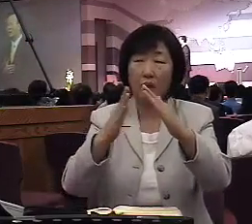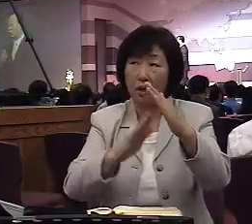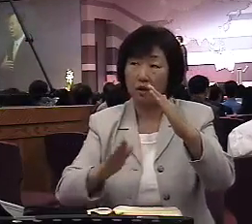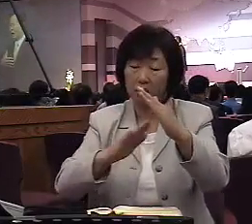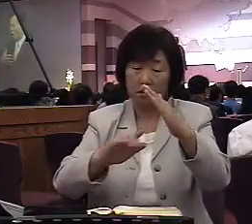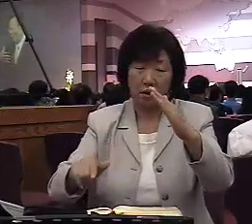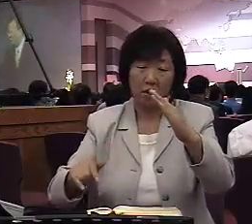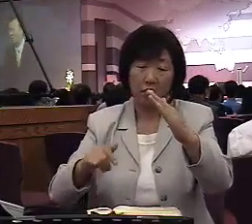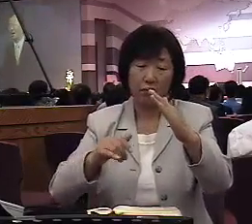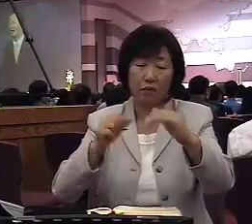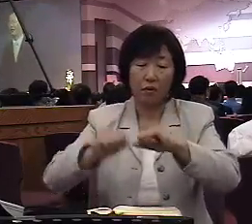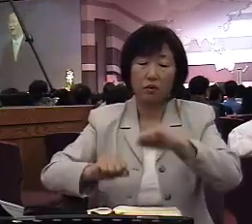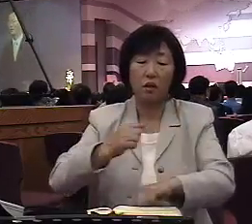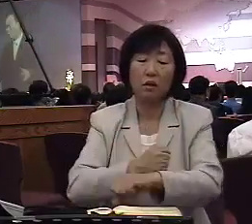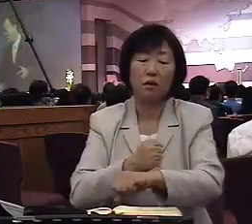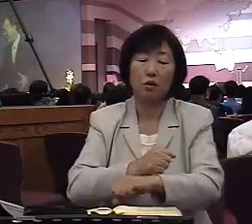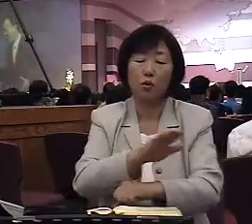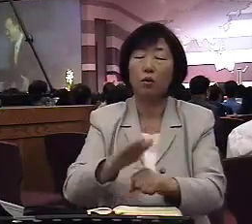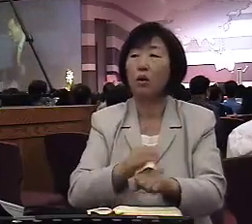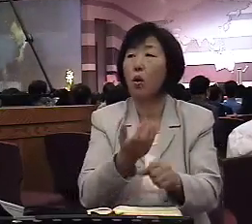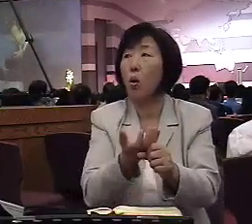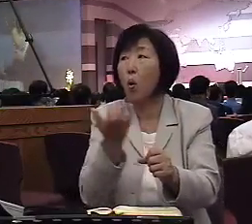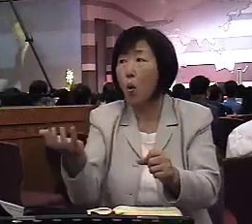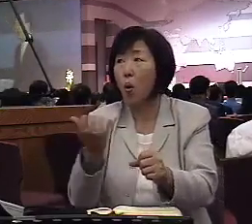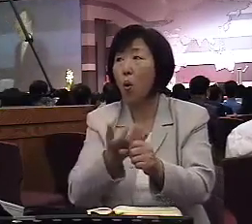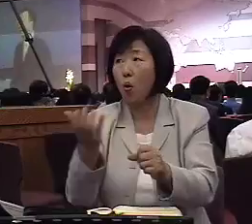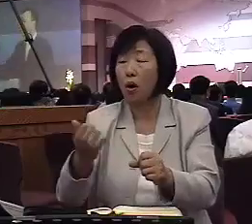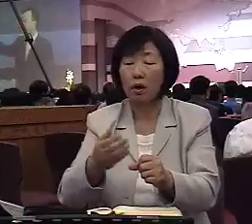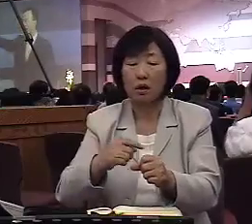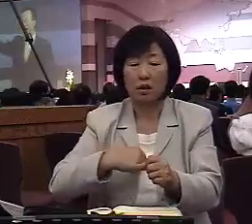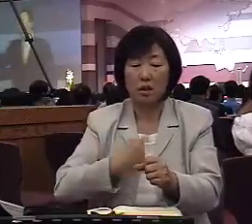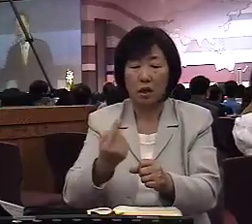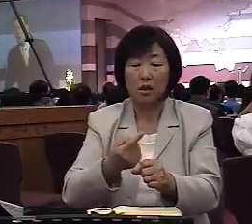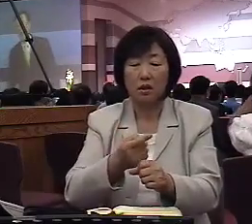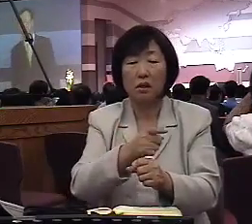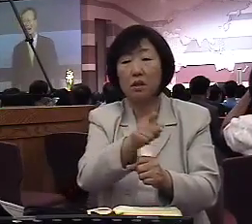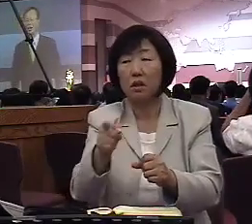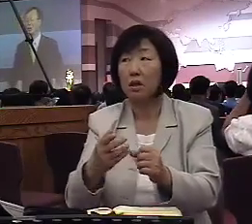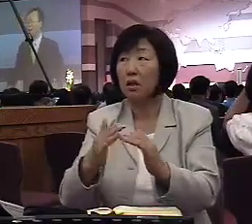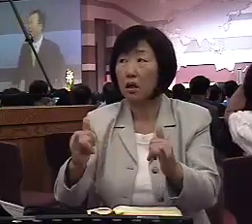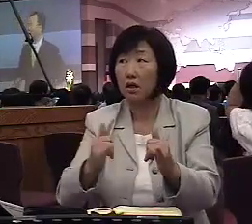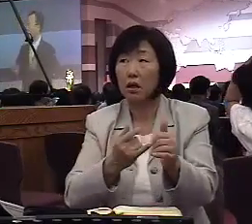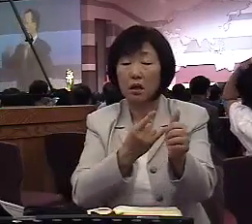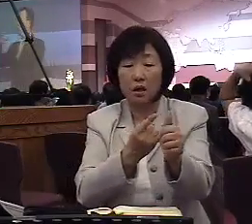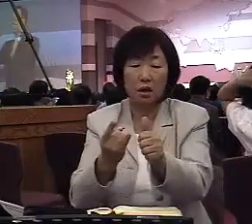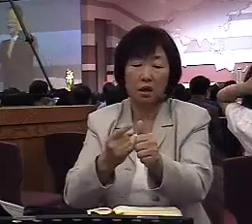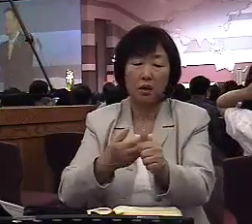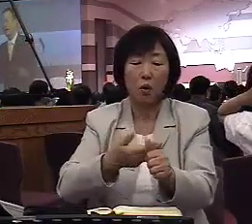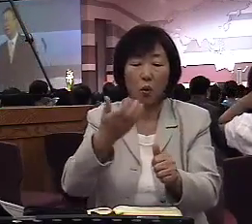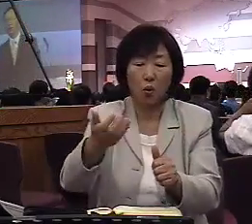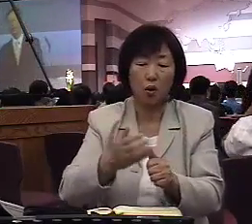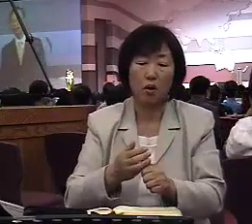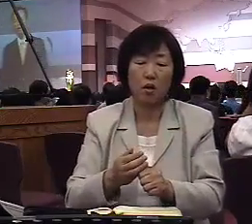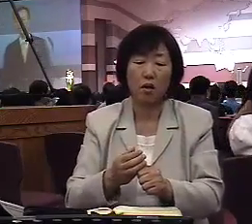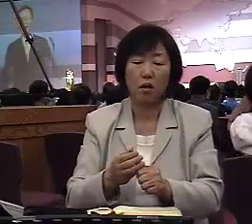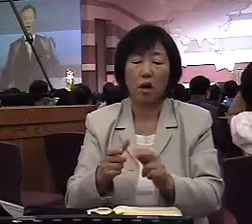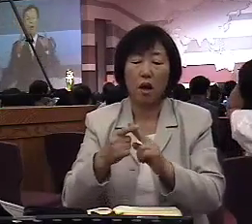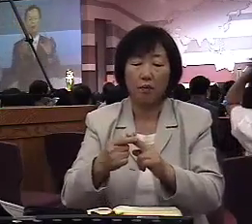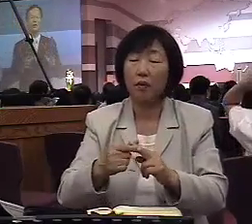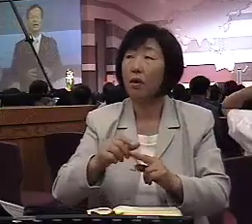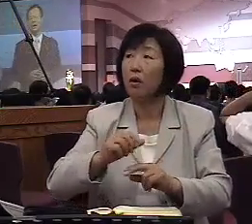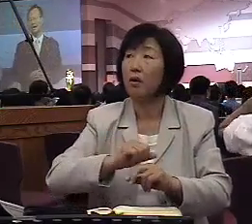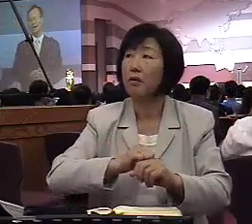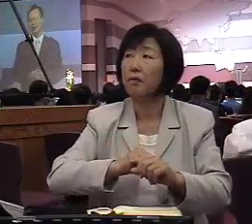위해서는 우리가 옮겨가야 된다. 우리 자신이 그들에게 가야 된다. 네가 와서 배우라가 아니고 내가 가서 저들과 함께 배워야 된다.